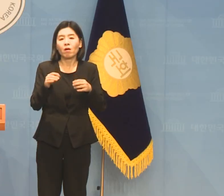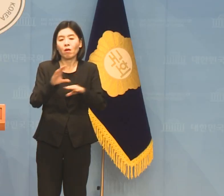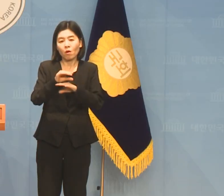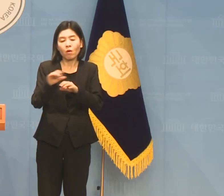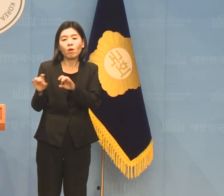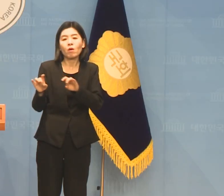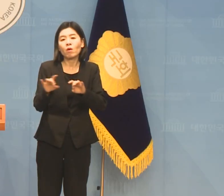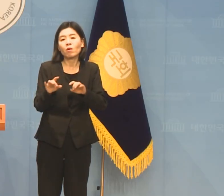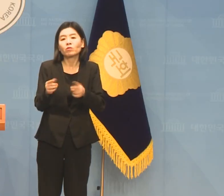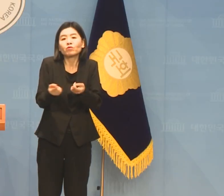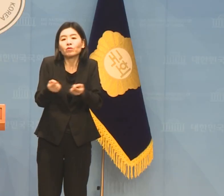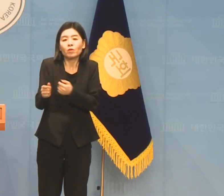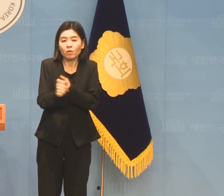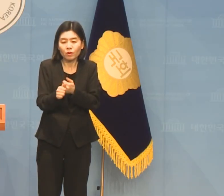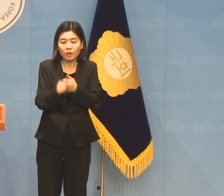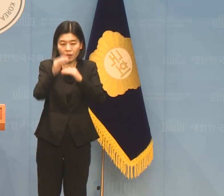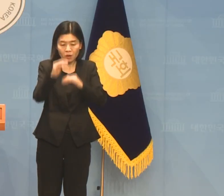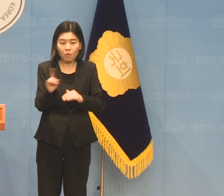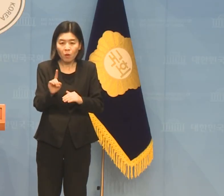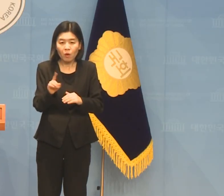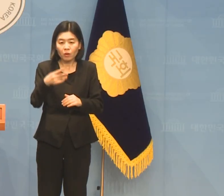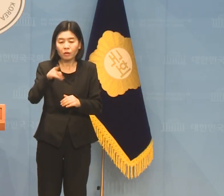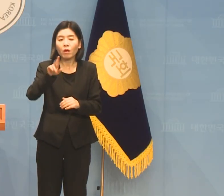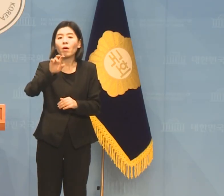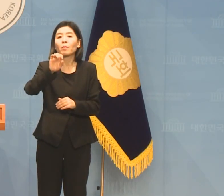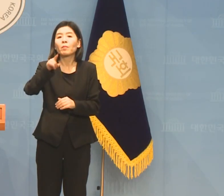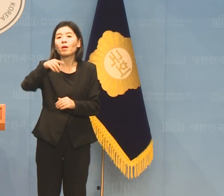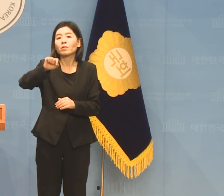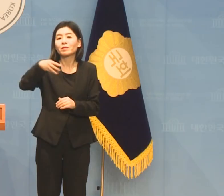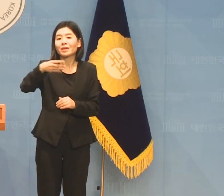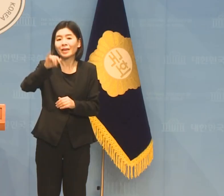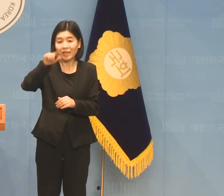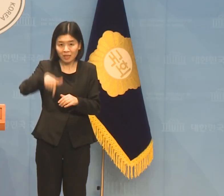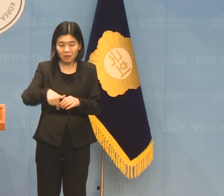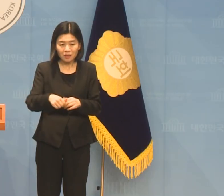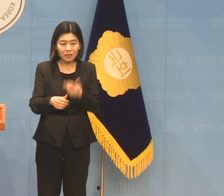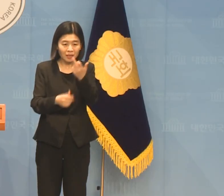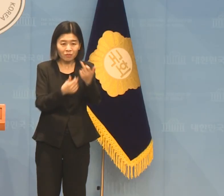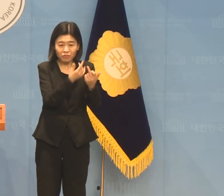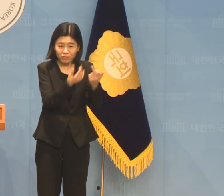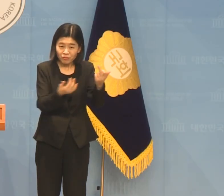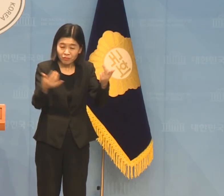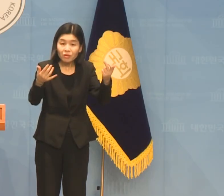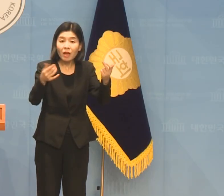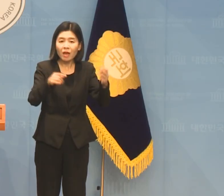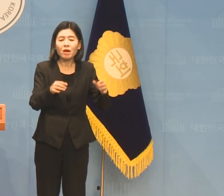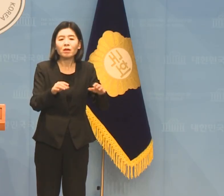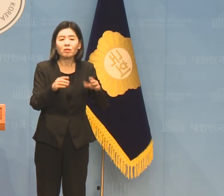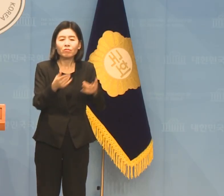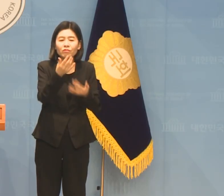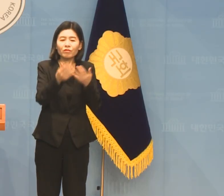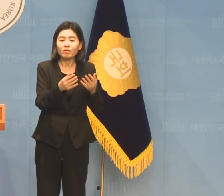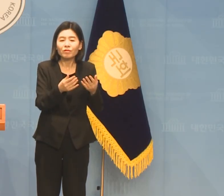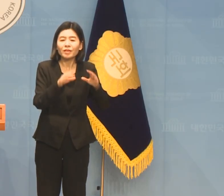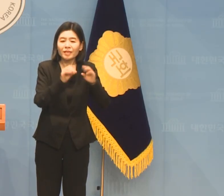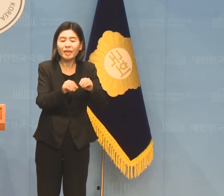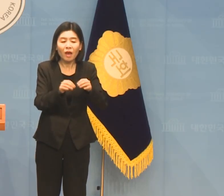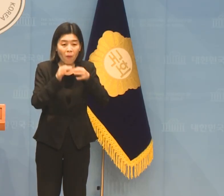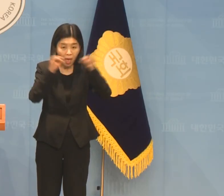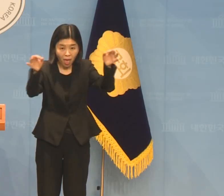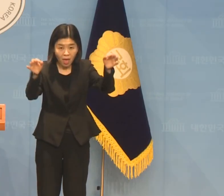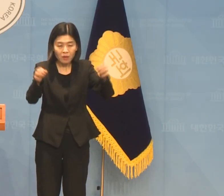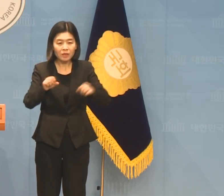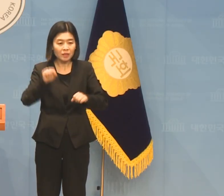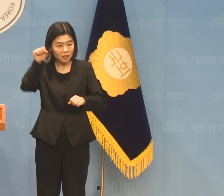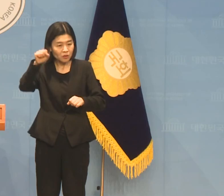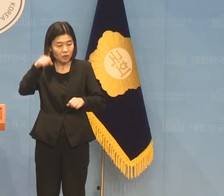더 퍼블릭의 3월 28일자 보도 산불 이재민 불 좀 끌어 가자 외치자 시 욕설